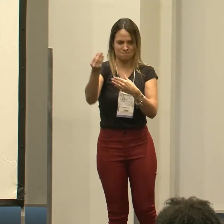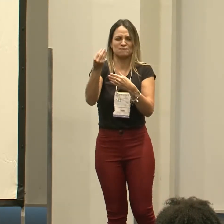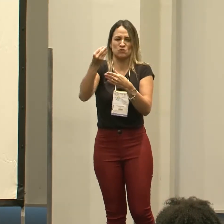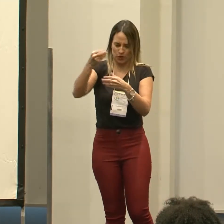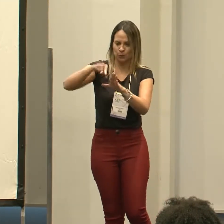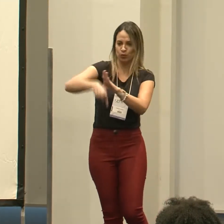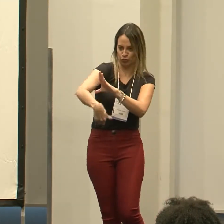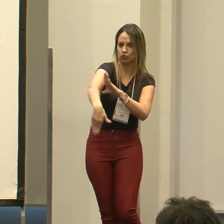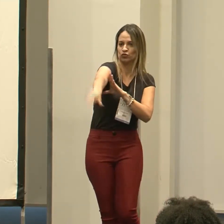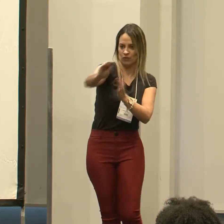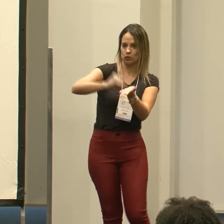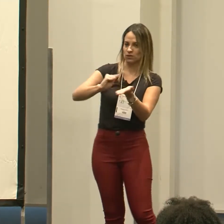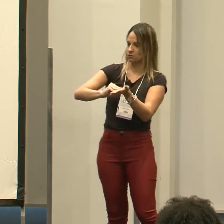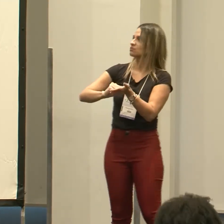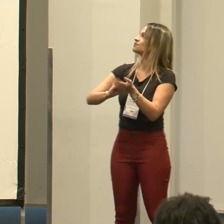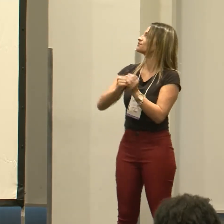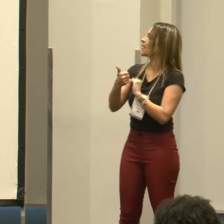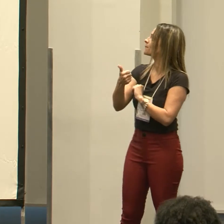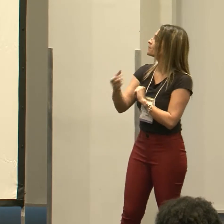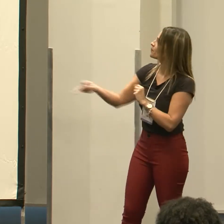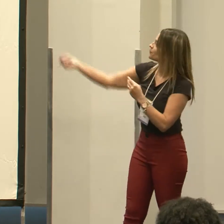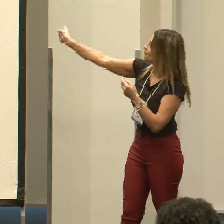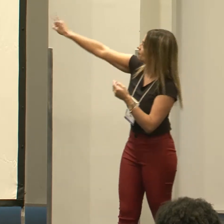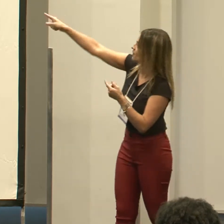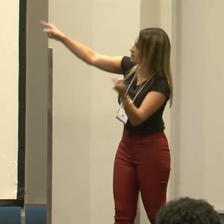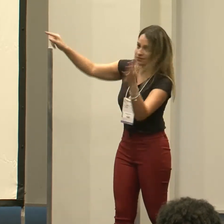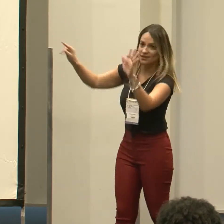estou fazendo um recorte até a Lucinda.